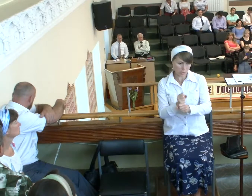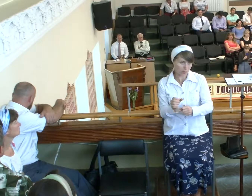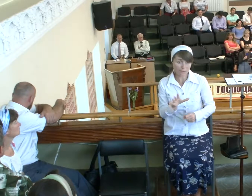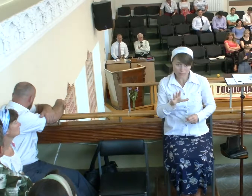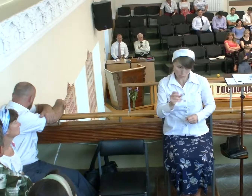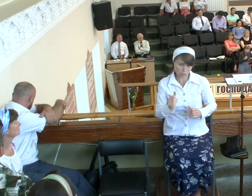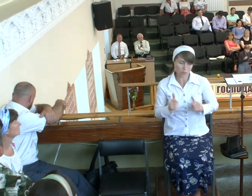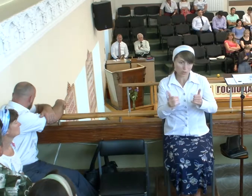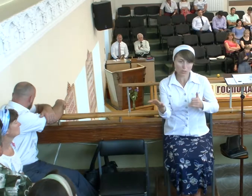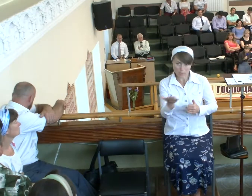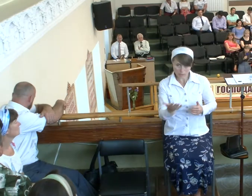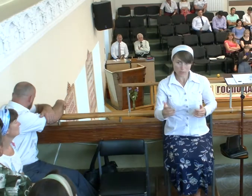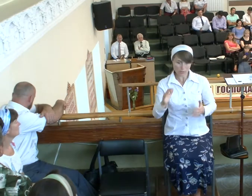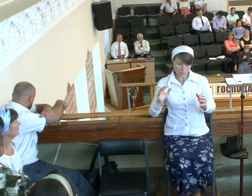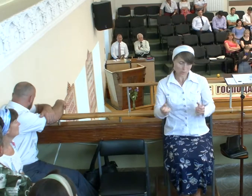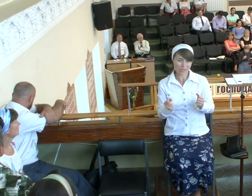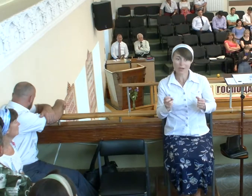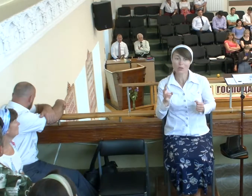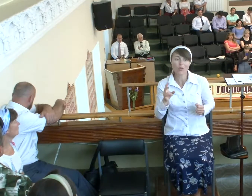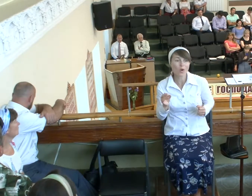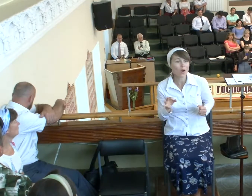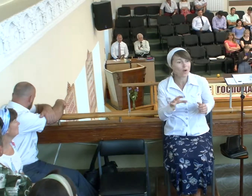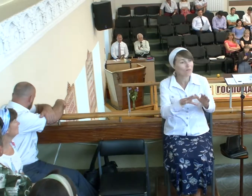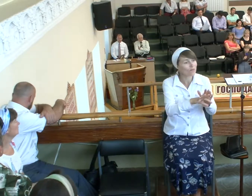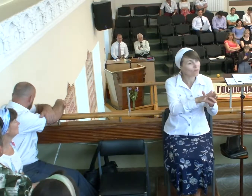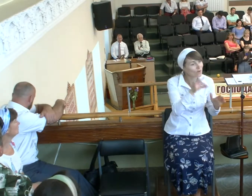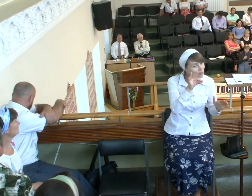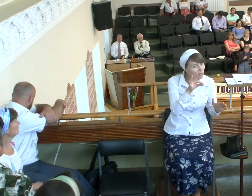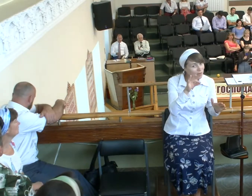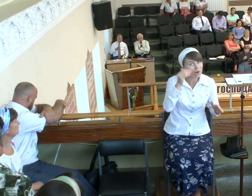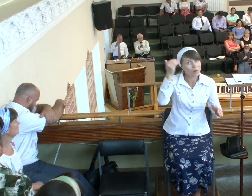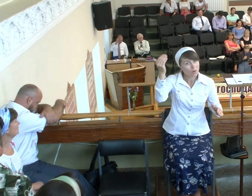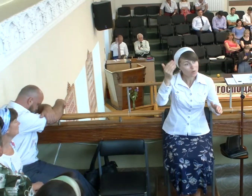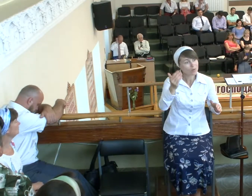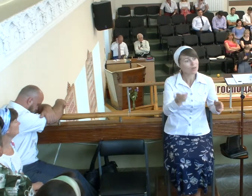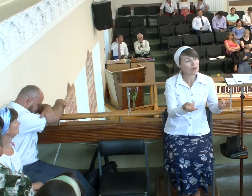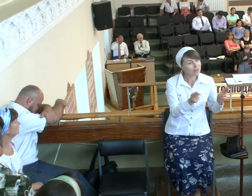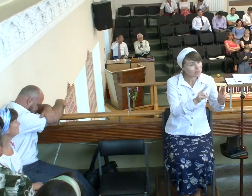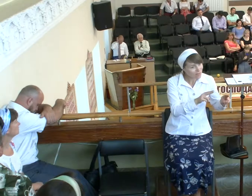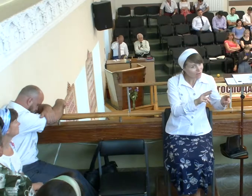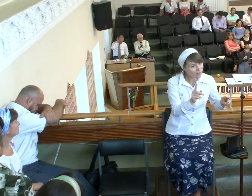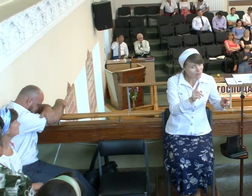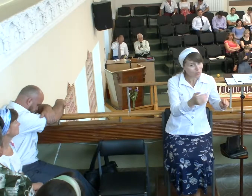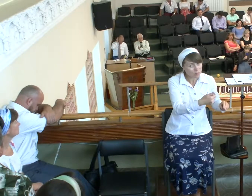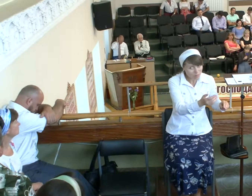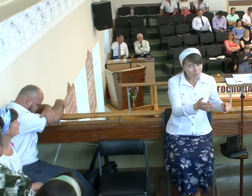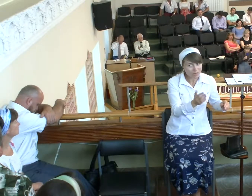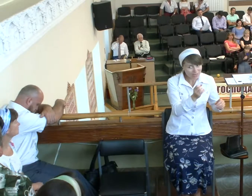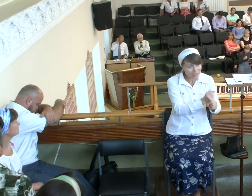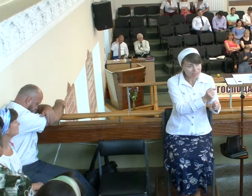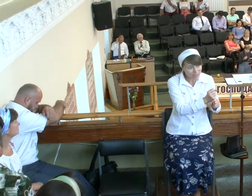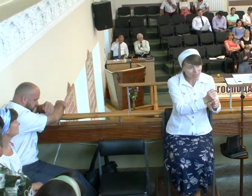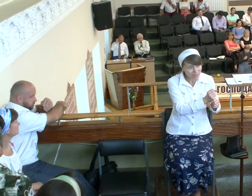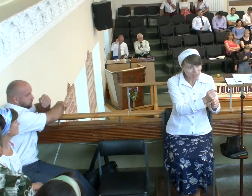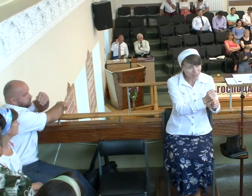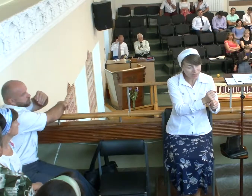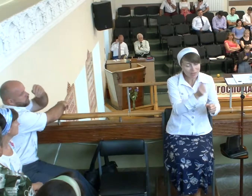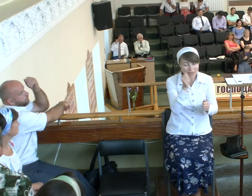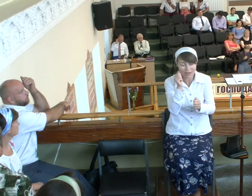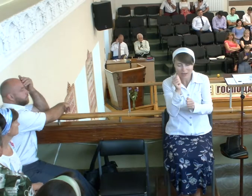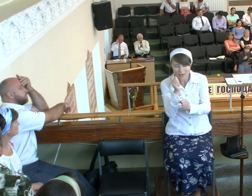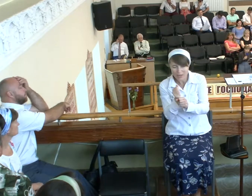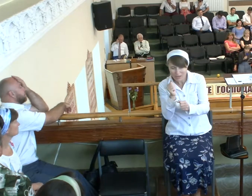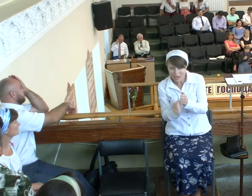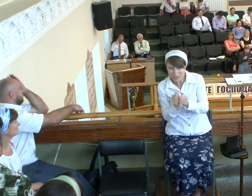для нашего спасения, но выбор Он оставил за людьми. И каждый день